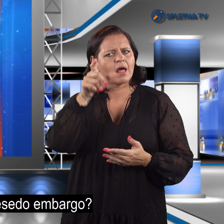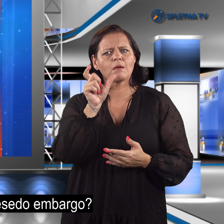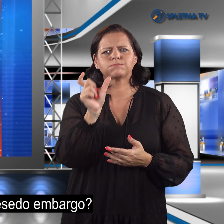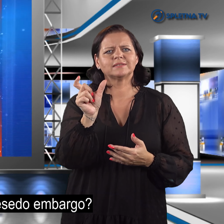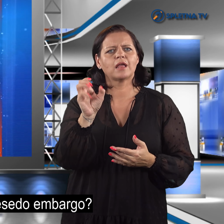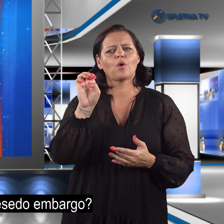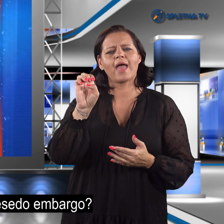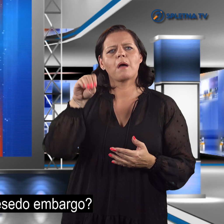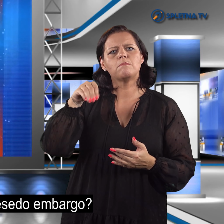Poznate besedo embargo?